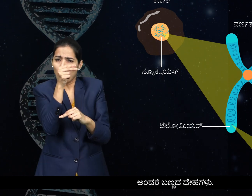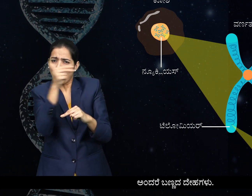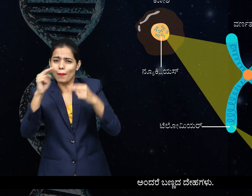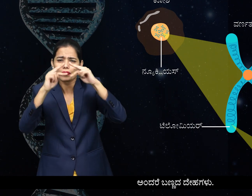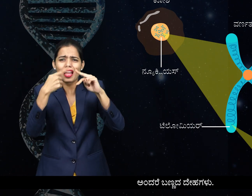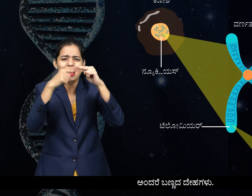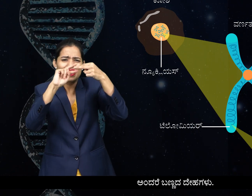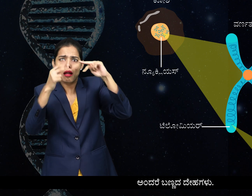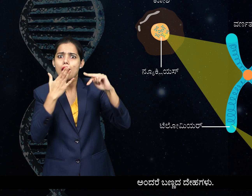ಅಂದರೆ ಬಣ್ಣದ ದೇಹಗಳು,